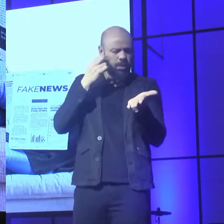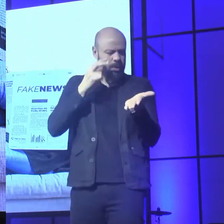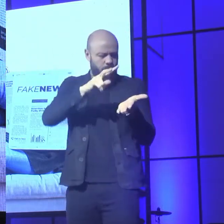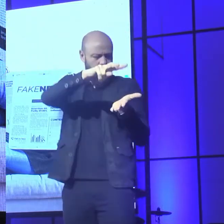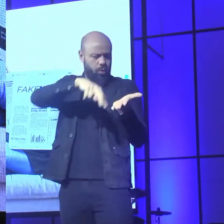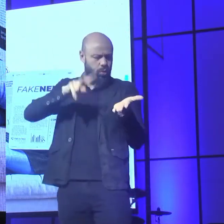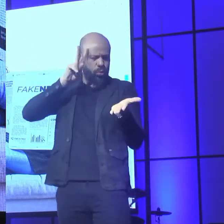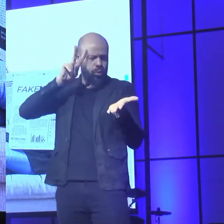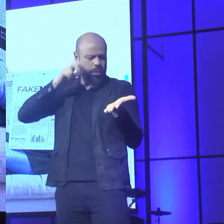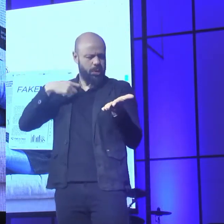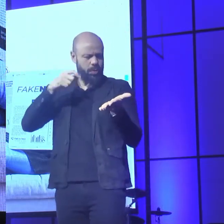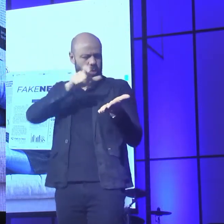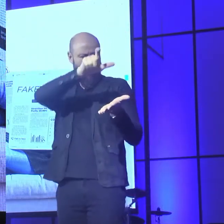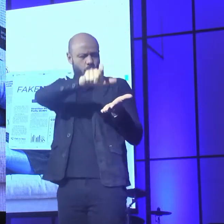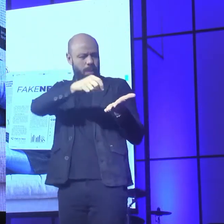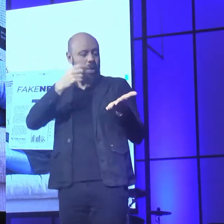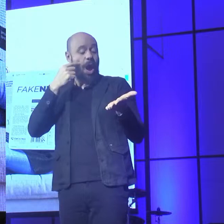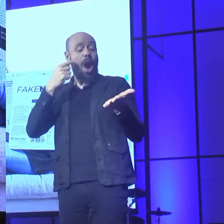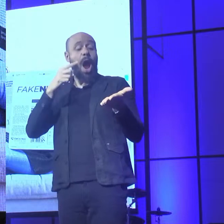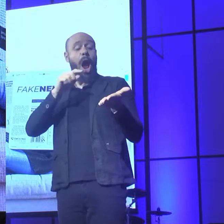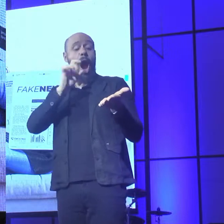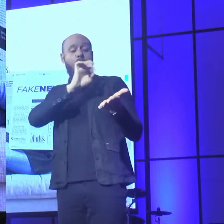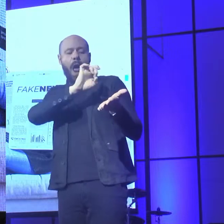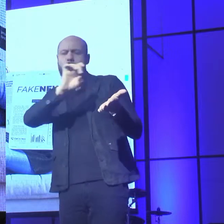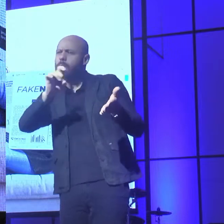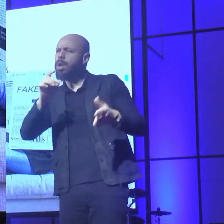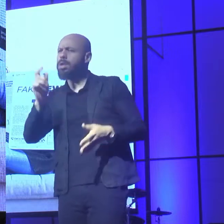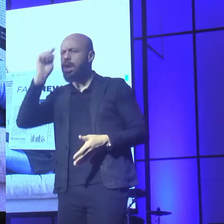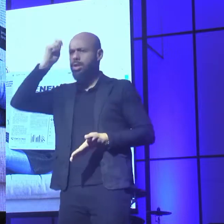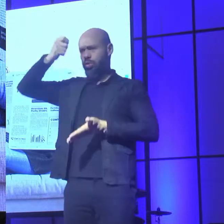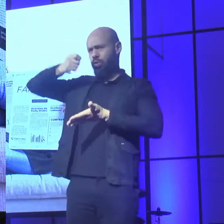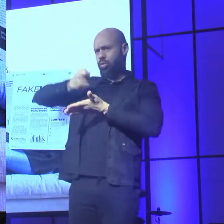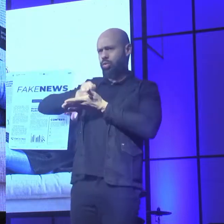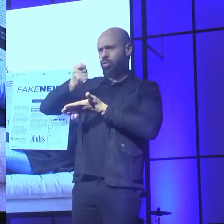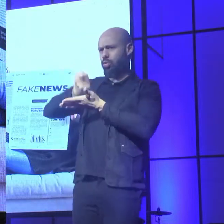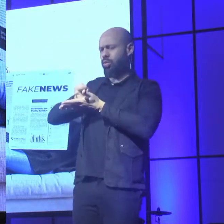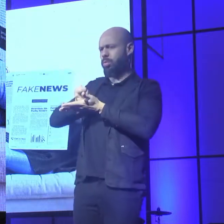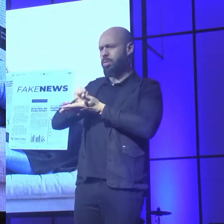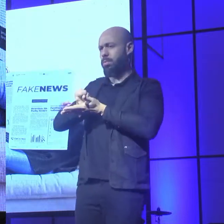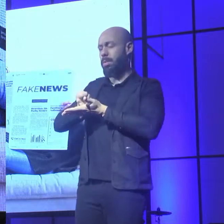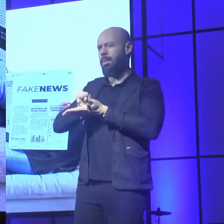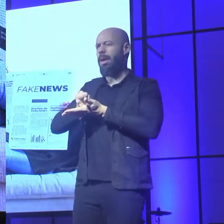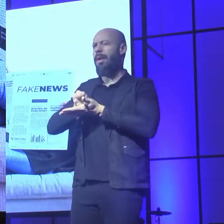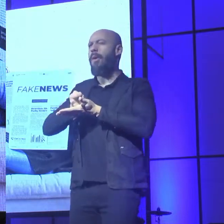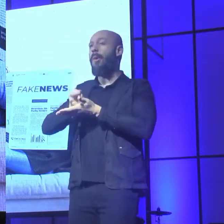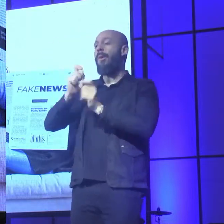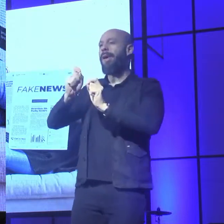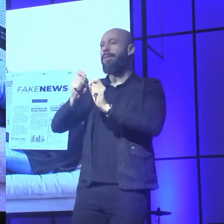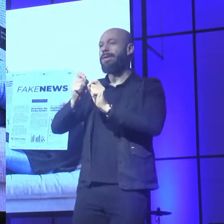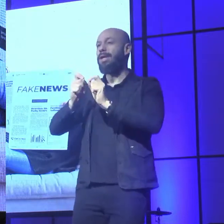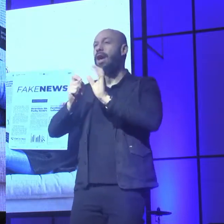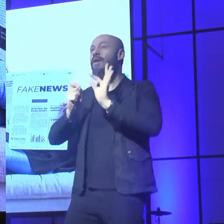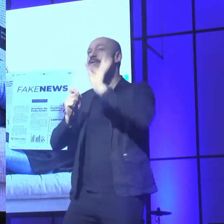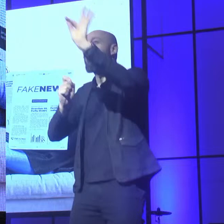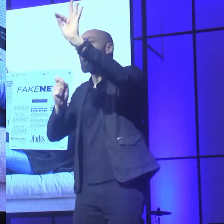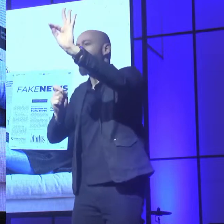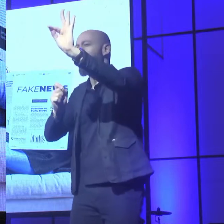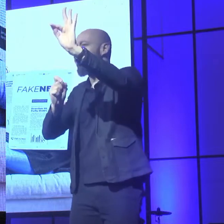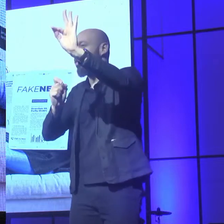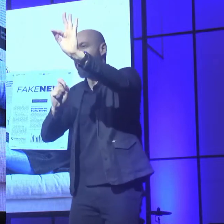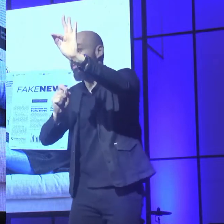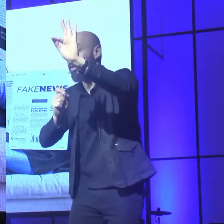eles decidiram, eles escolheram, eles optaram antes mesmo do futuro chegar a